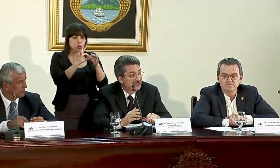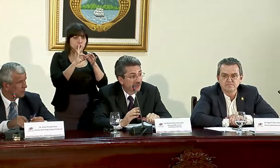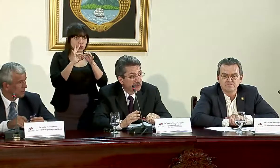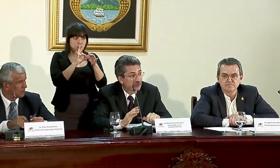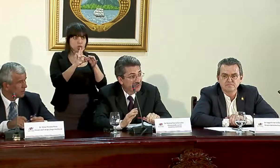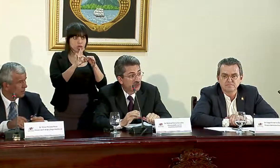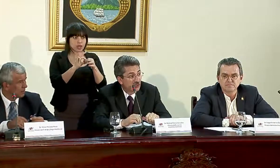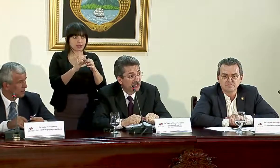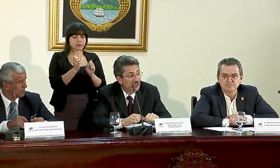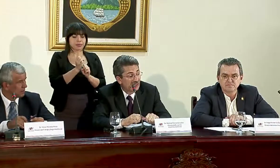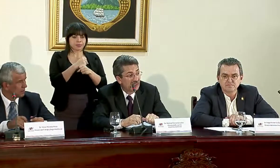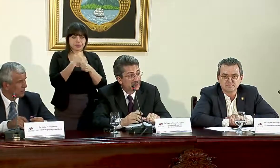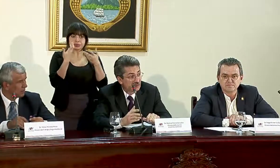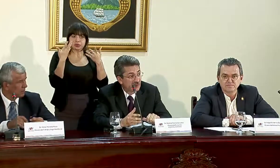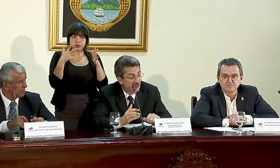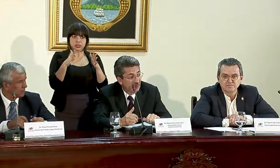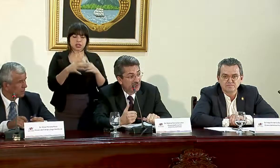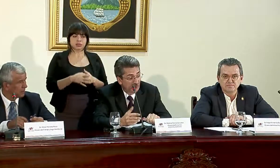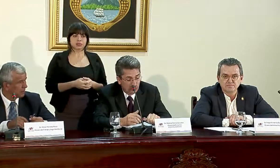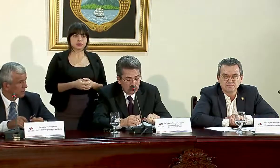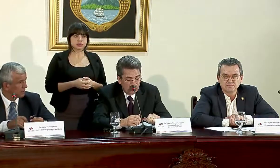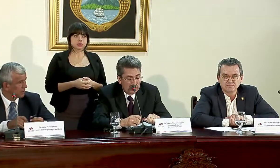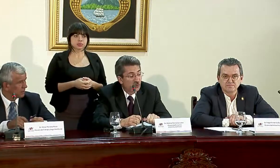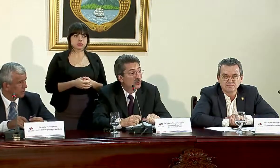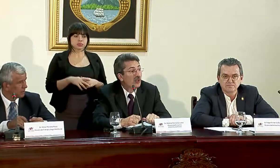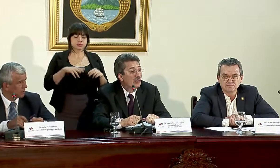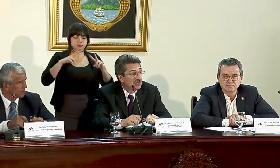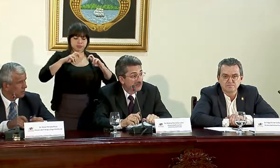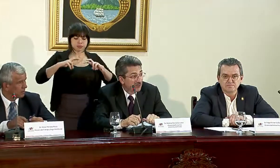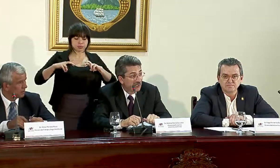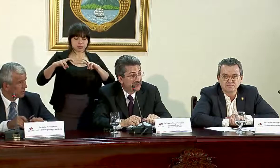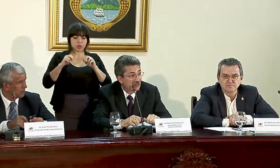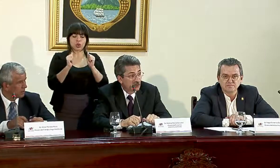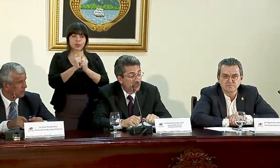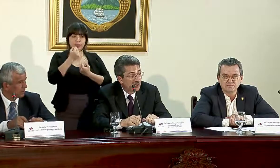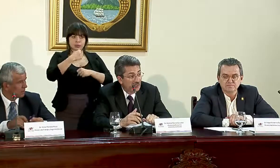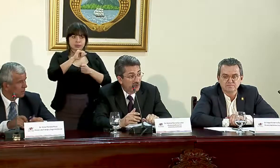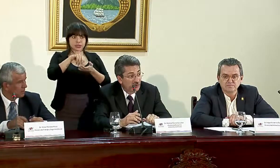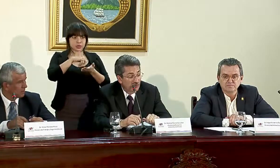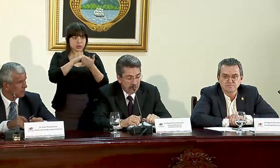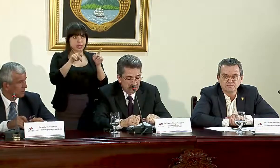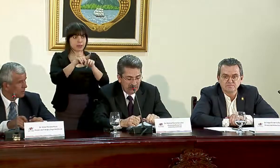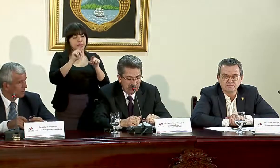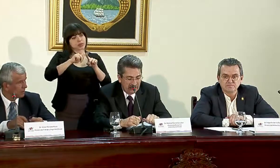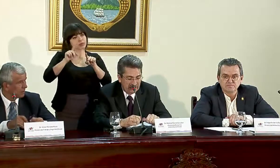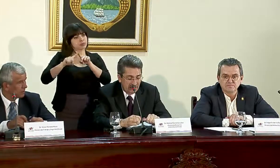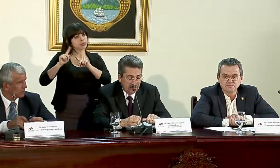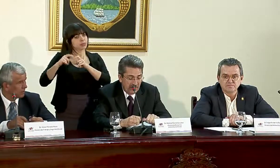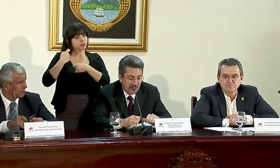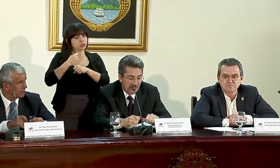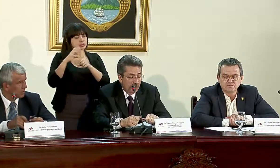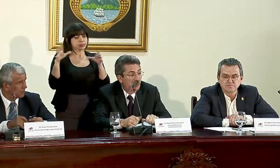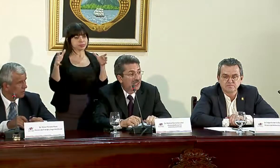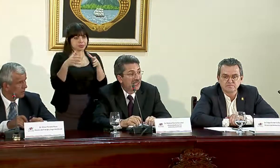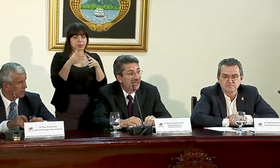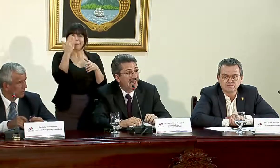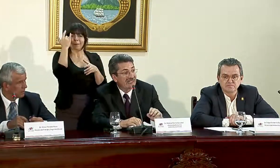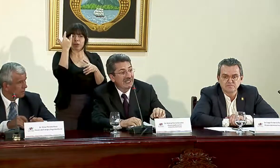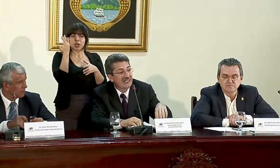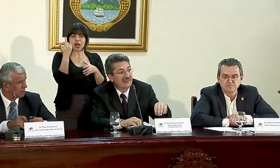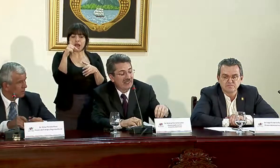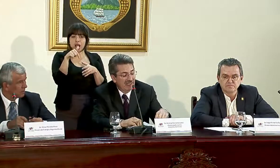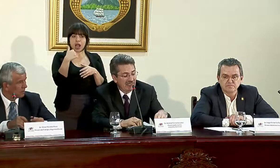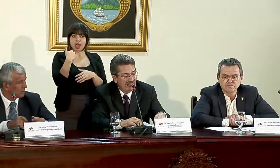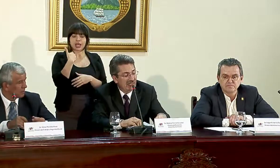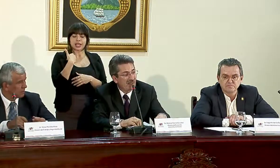coordinados y estamos haciendo ya las incursiones junto con la Municipalidad de San José y otras municipalidades, porque